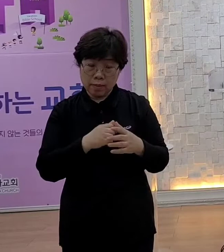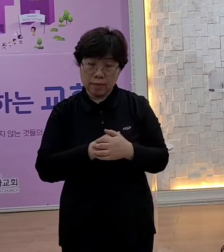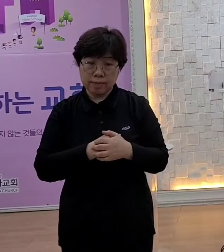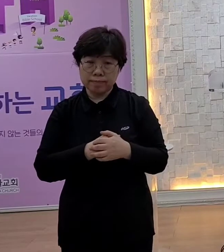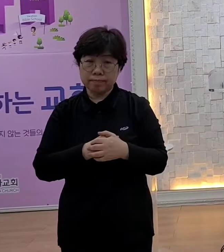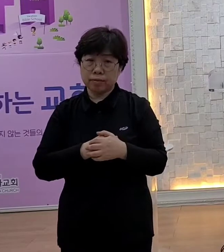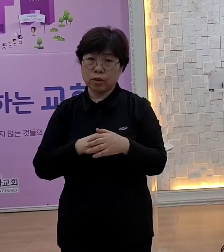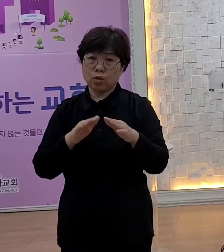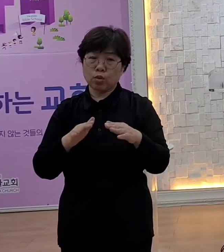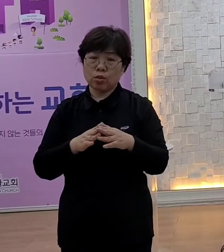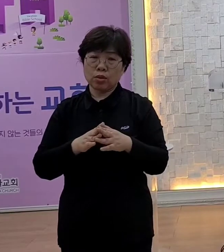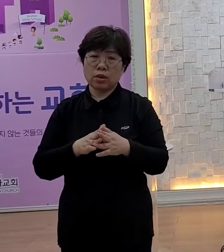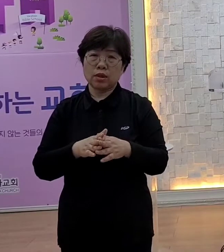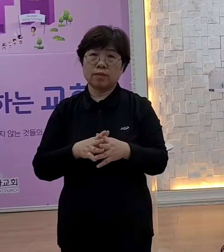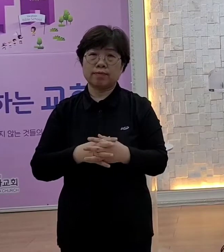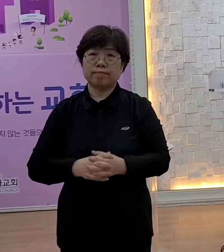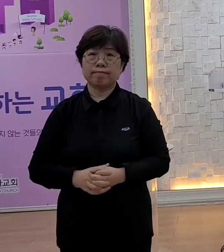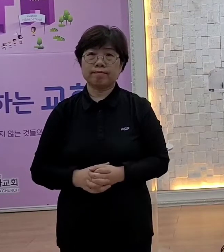이게 오늘 마지막 결론.